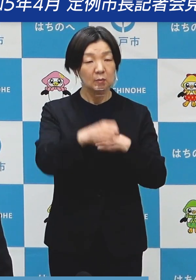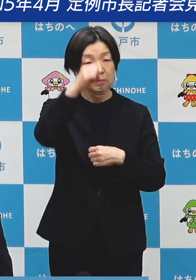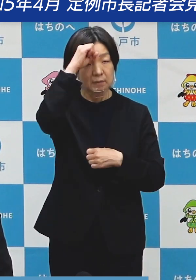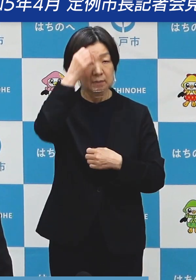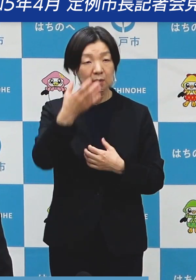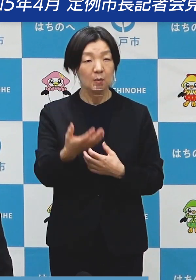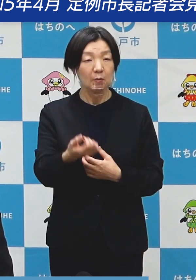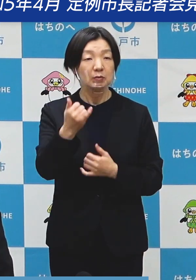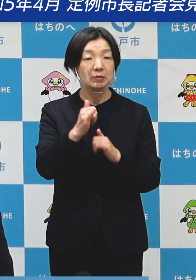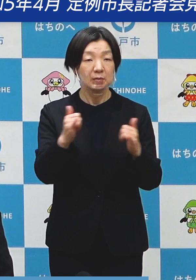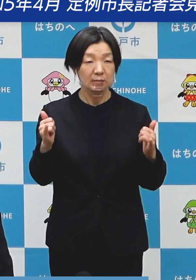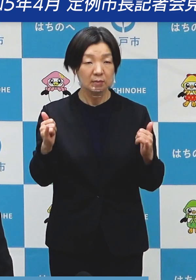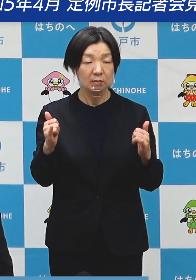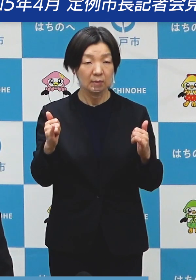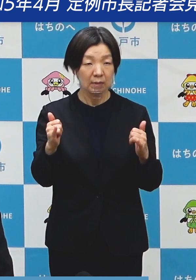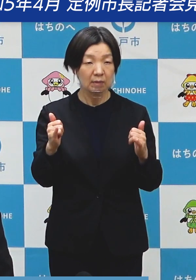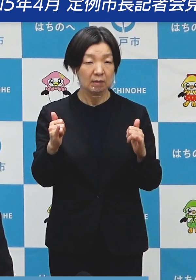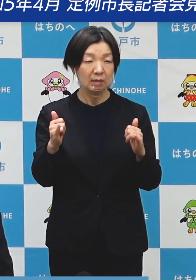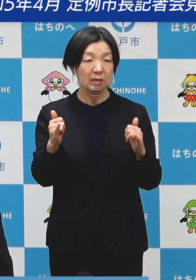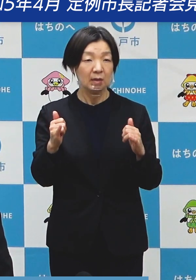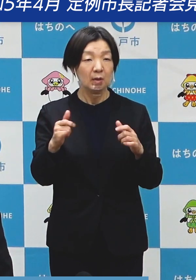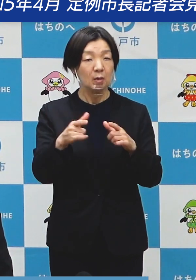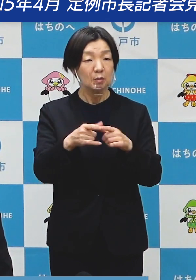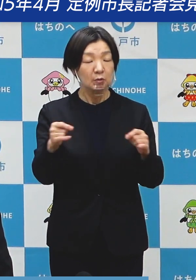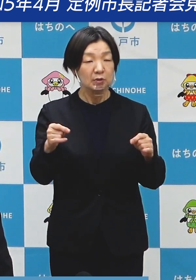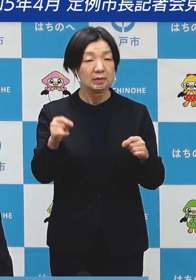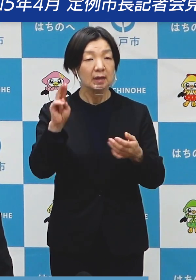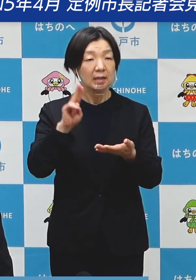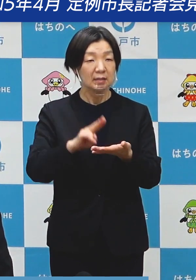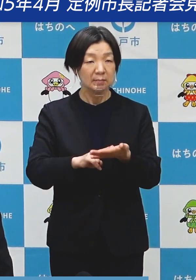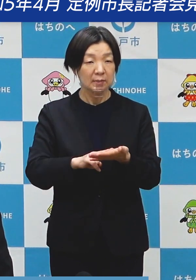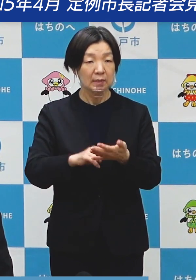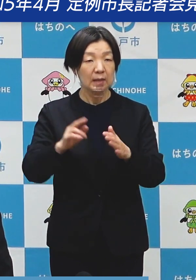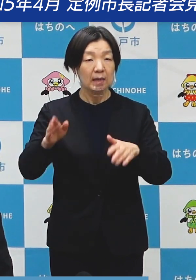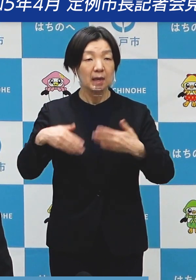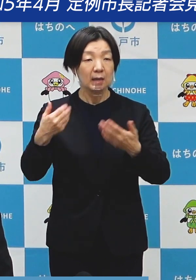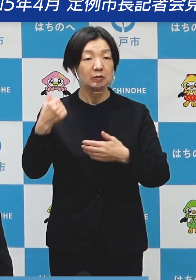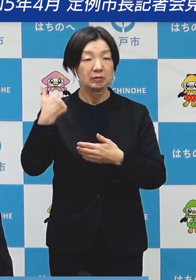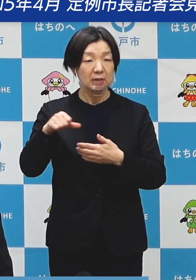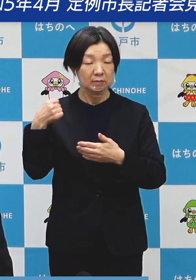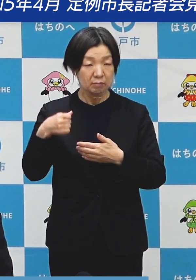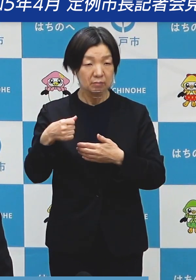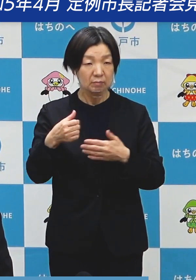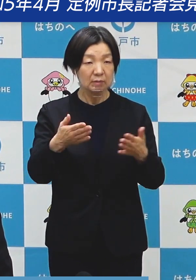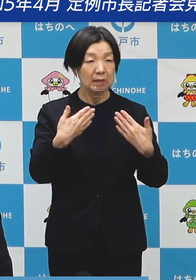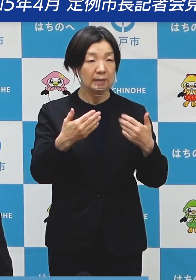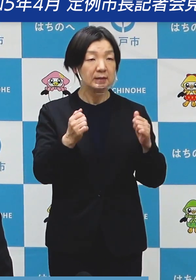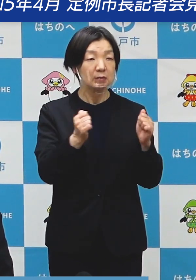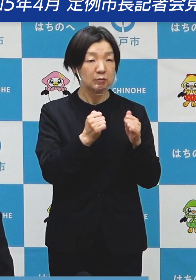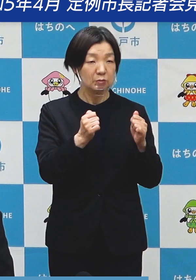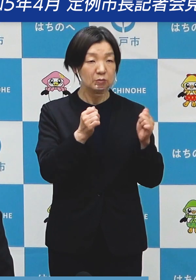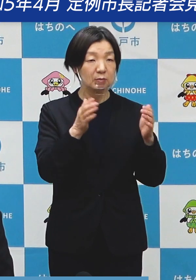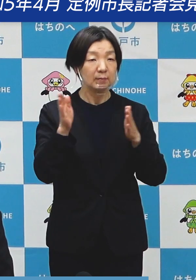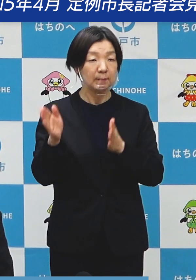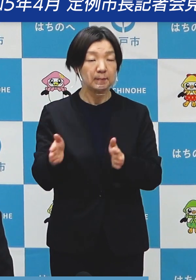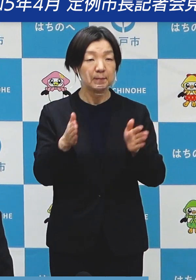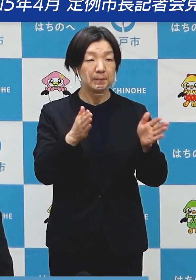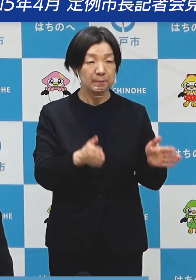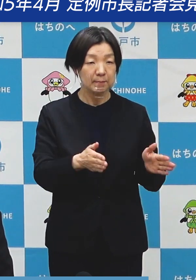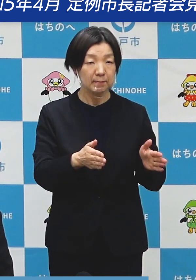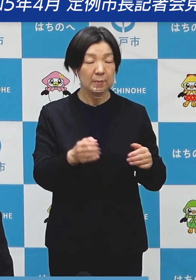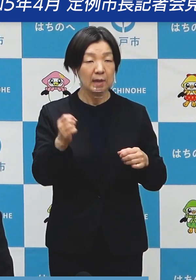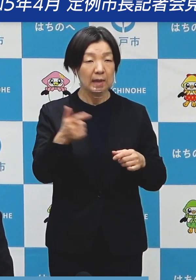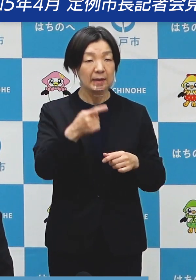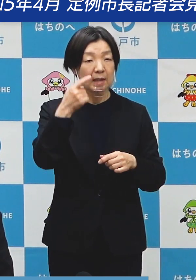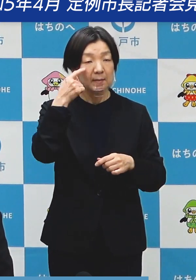疾患をお持ちの方には今回国が定めた春夏と秋冬の摂取期間に早め